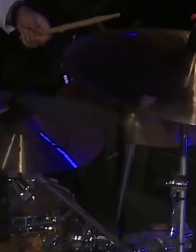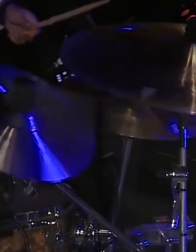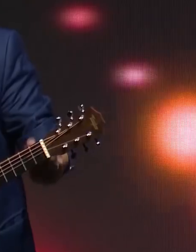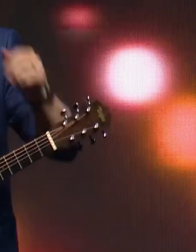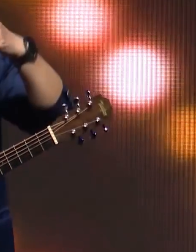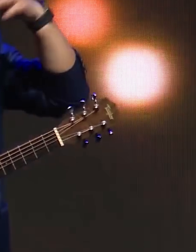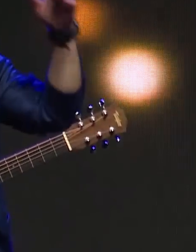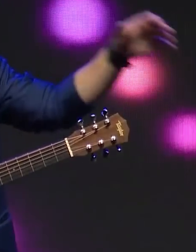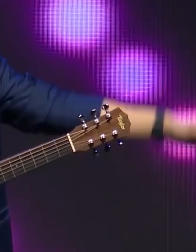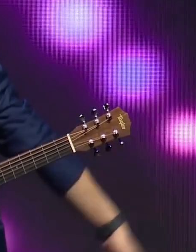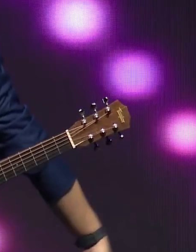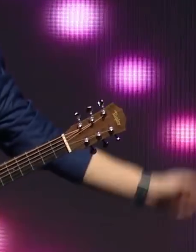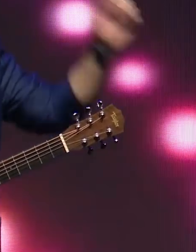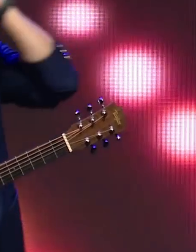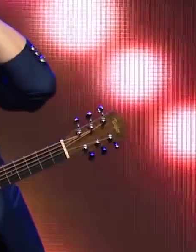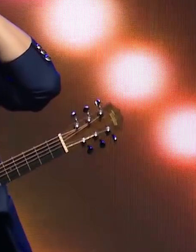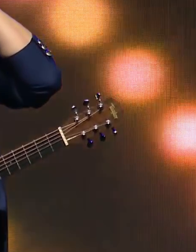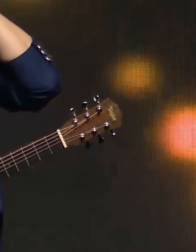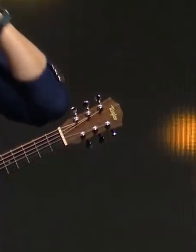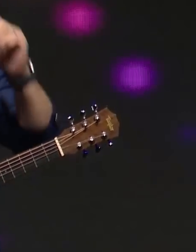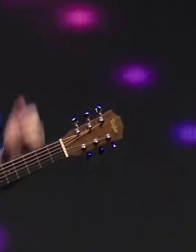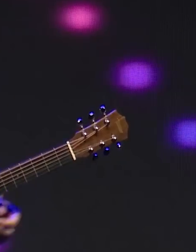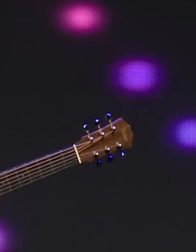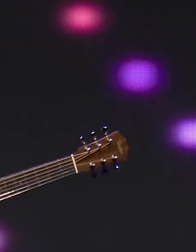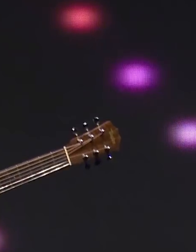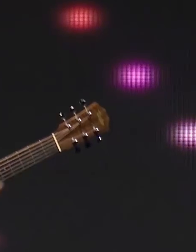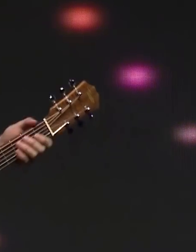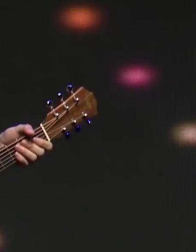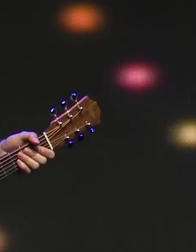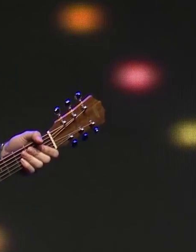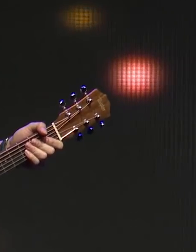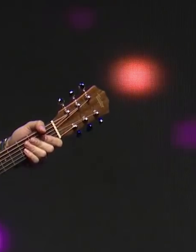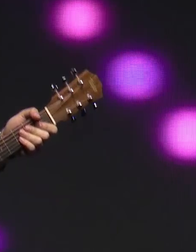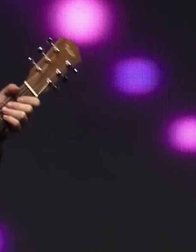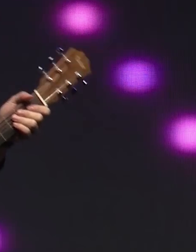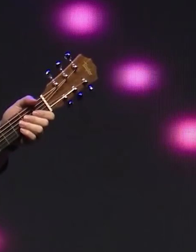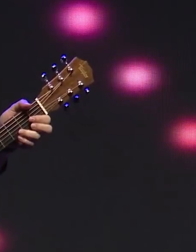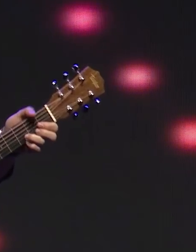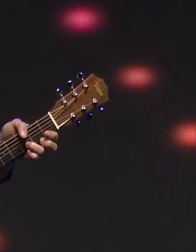Your words that take my breath away. You pull me up out of the dark.